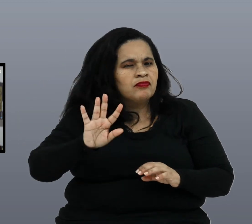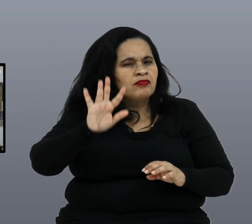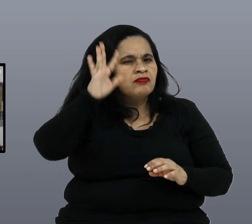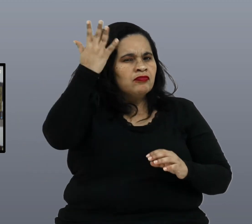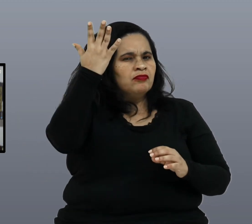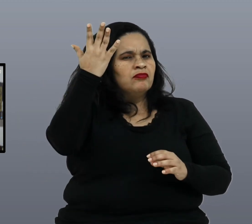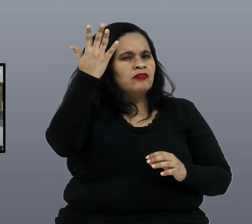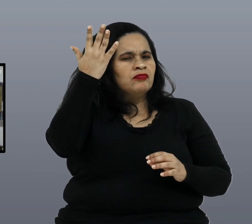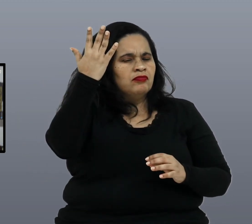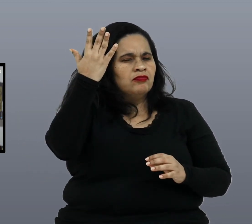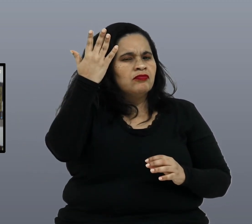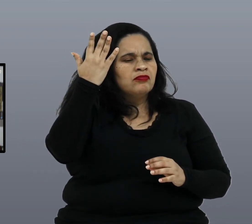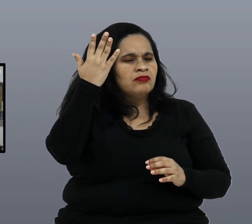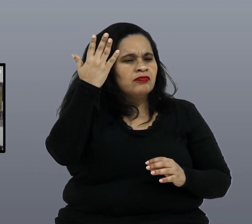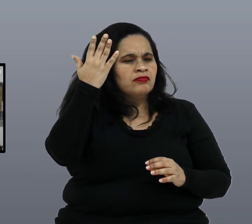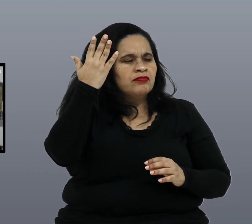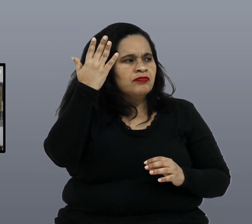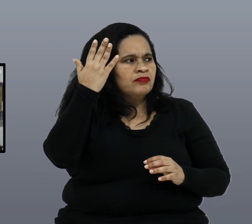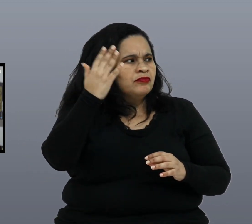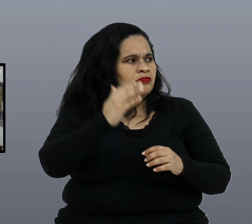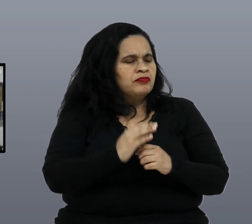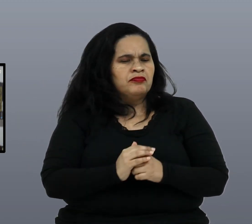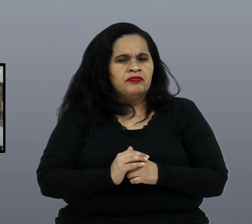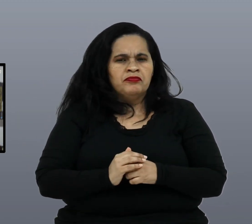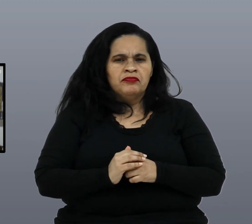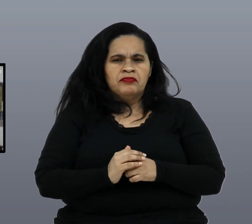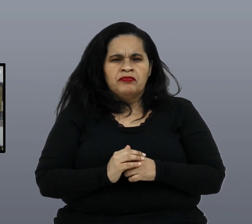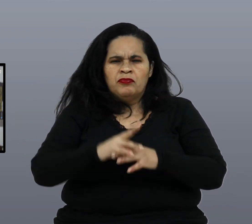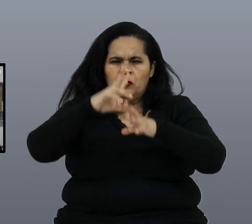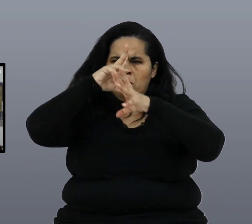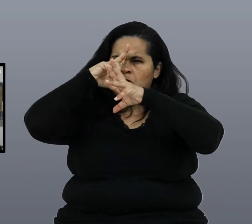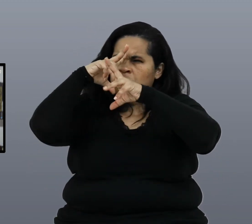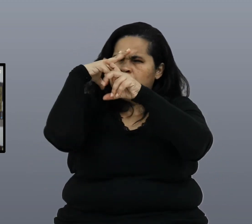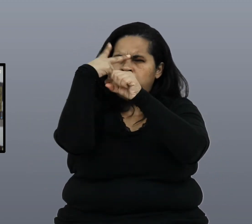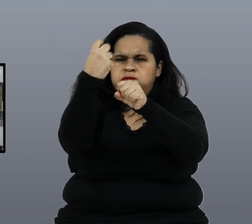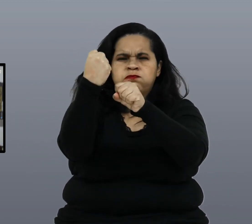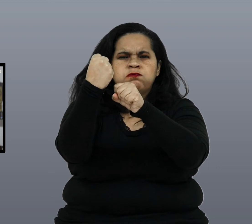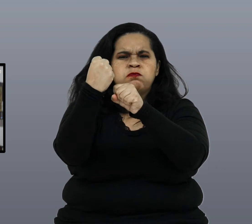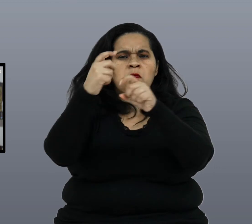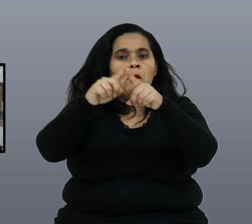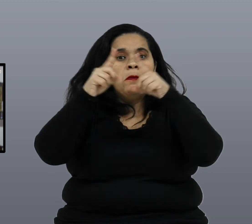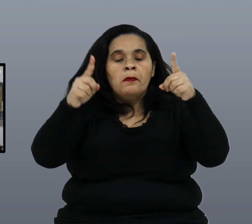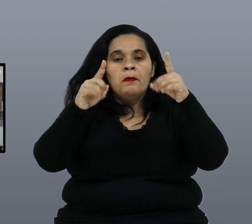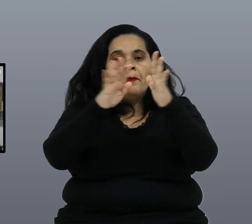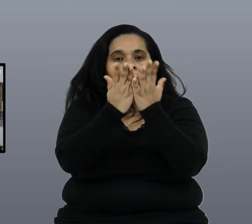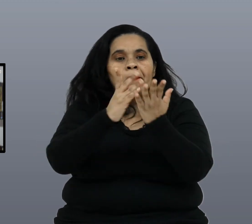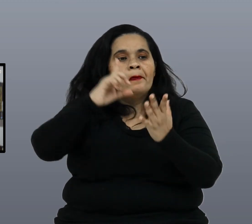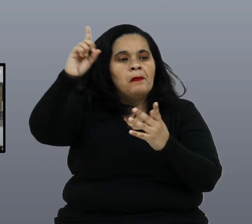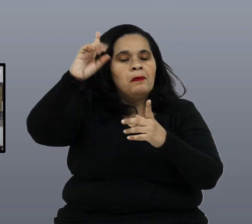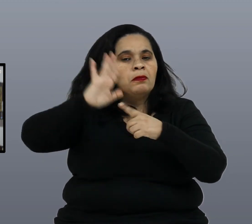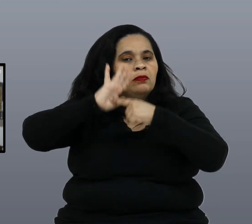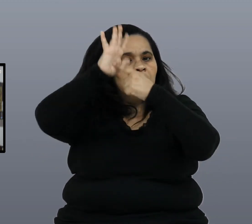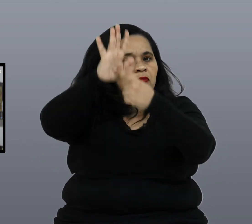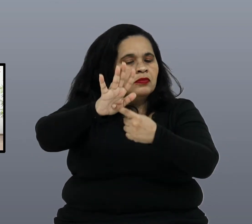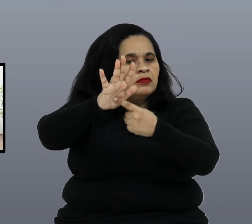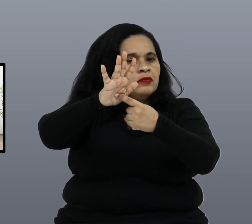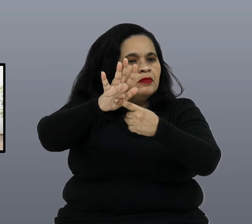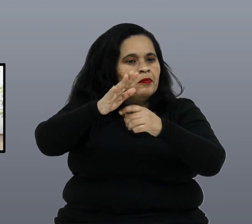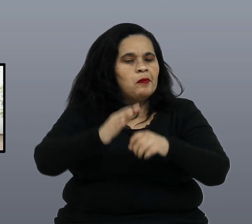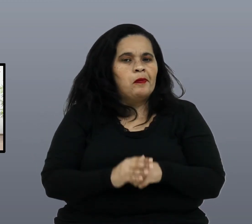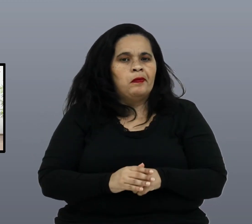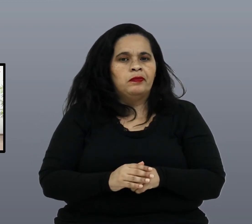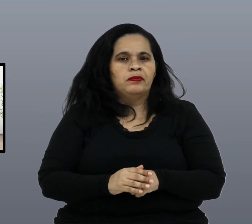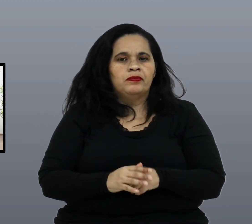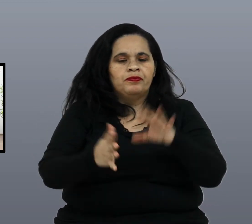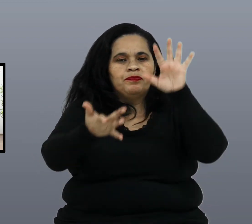da grande tribulação, ele levanta com toda a força, mas diz a Bíblia que Cristo